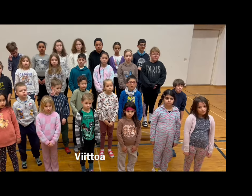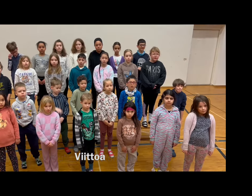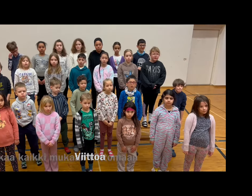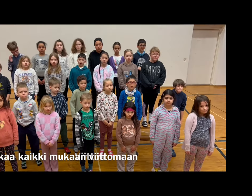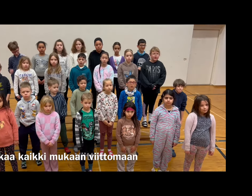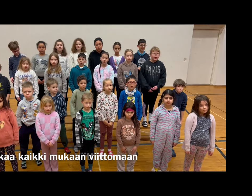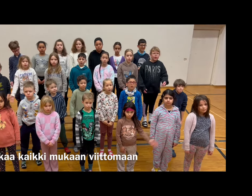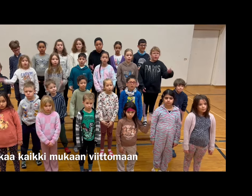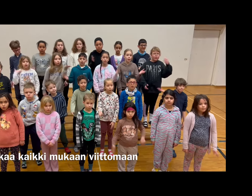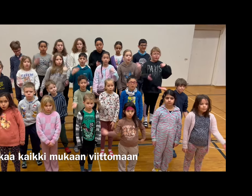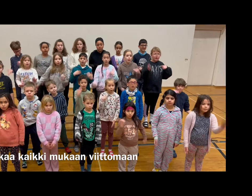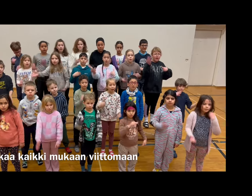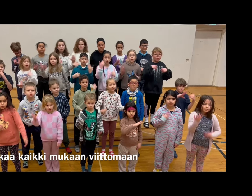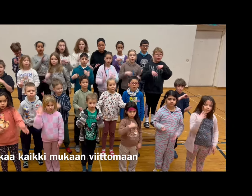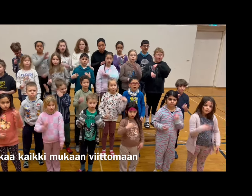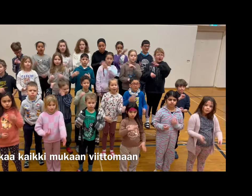leijona,